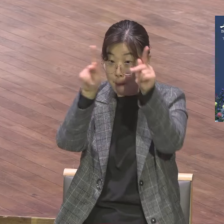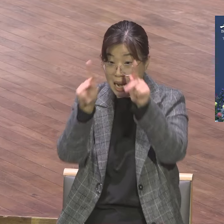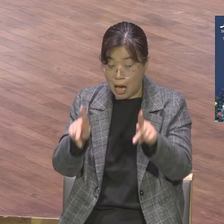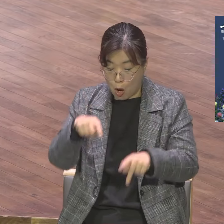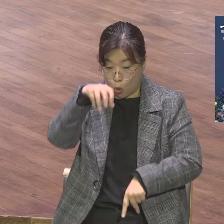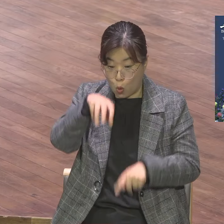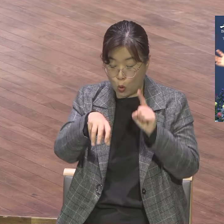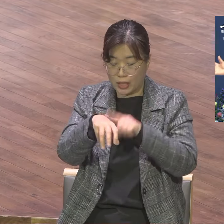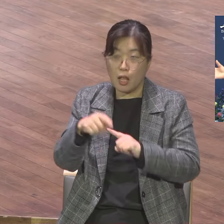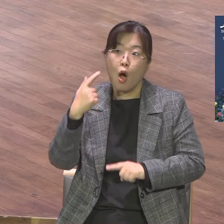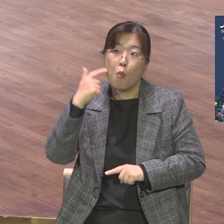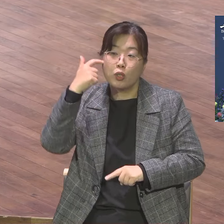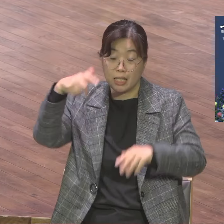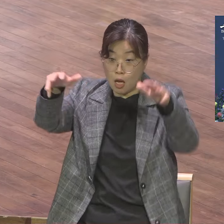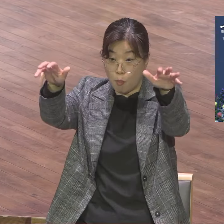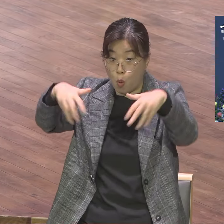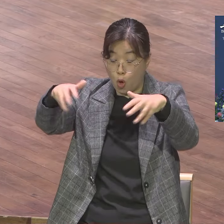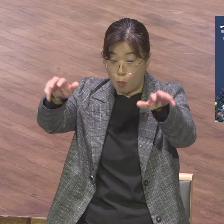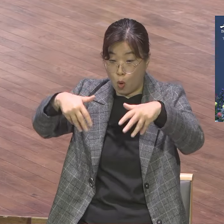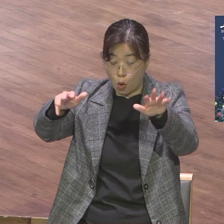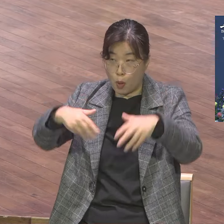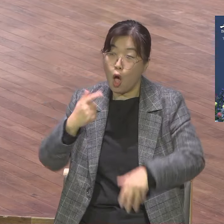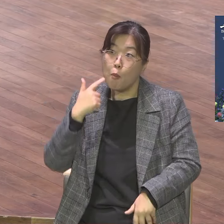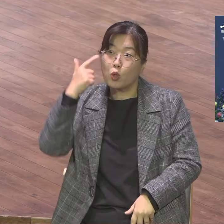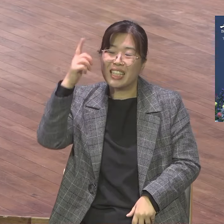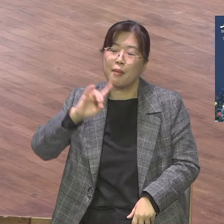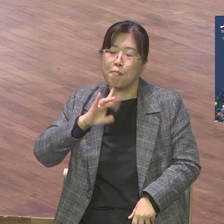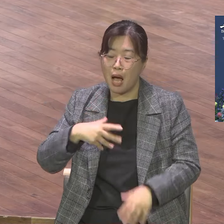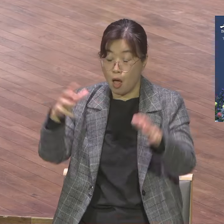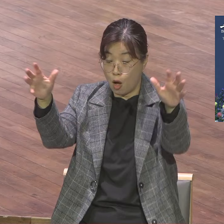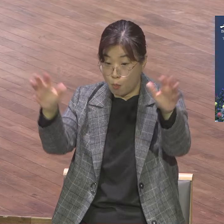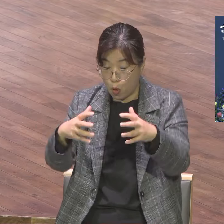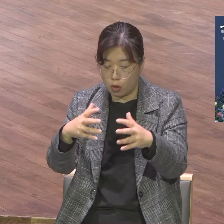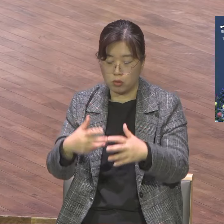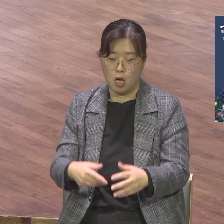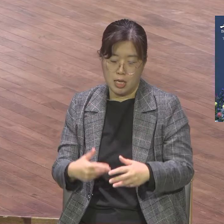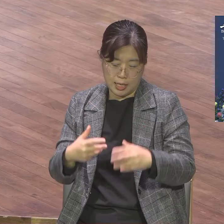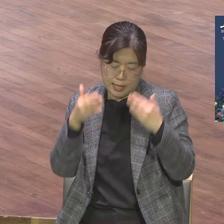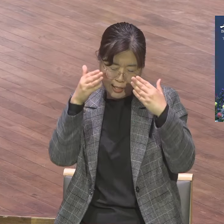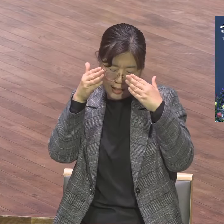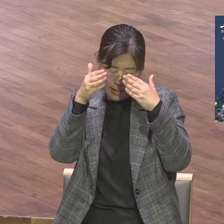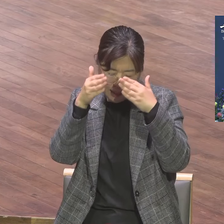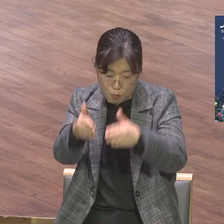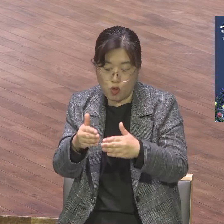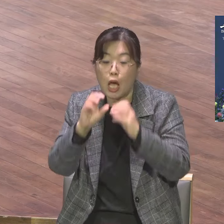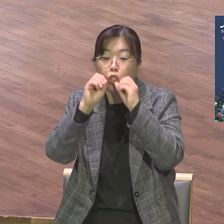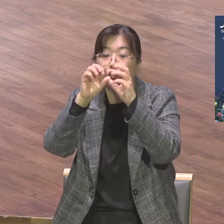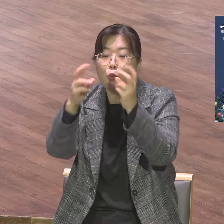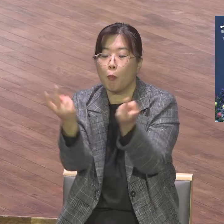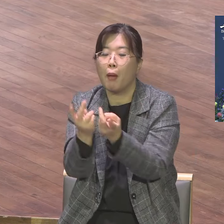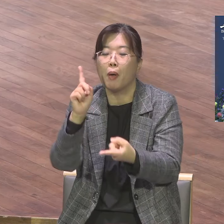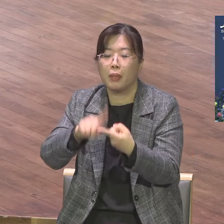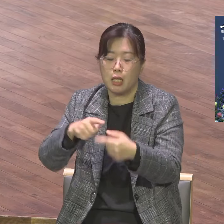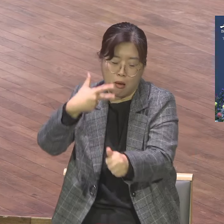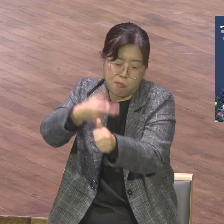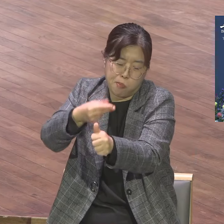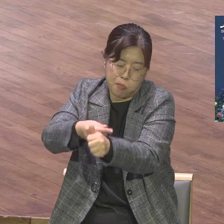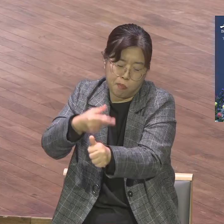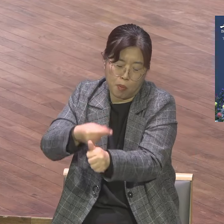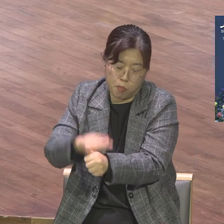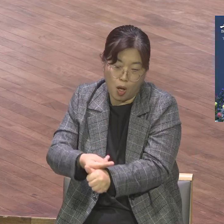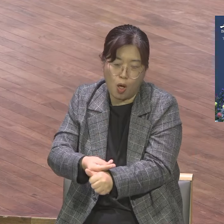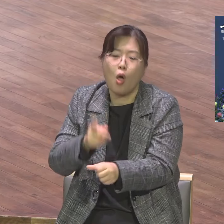전개해줘. 그분들이 돌아가서 저처럼 변화되어져서 그렇게 이제 성경적 목회를 하는 것입니다.